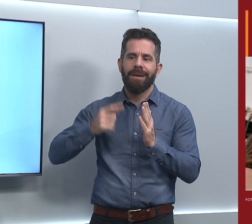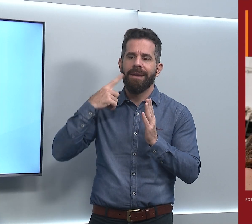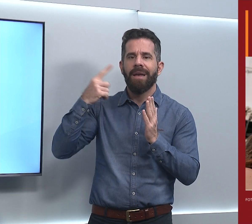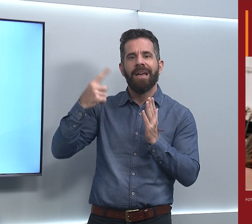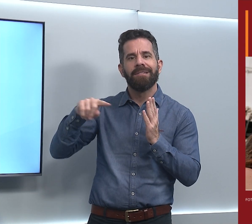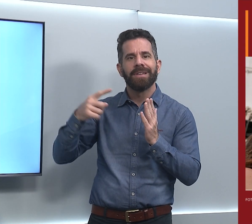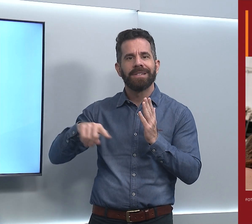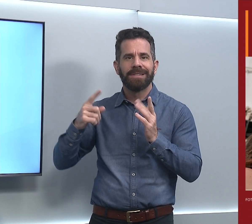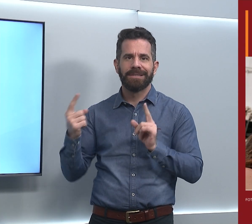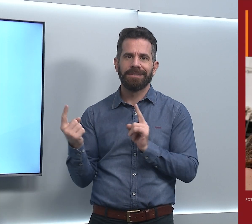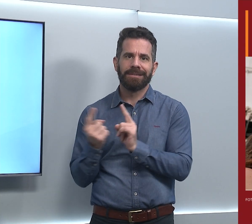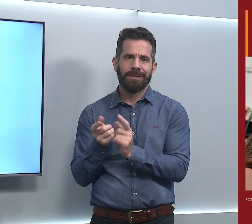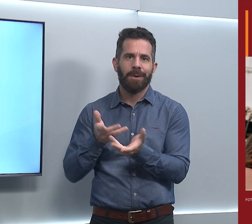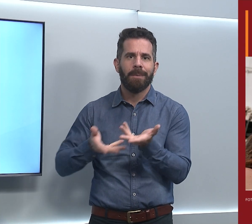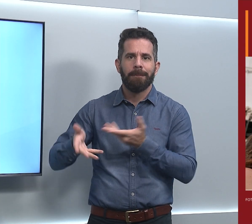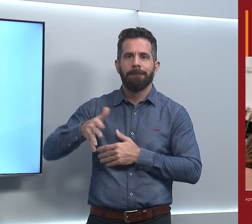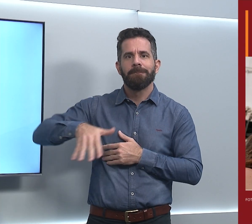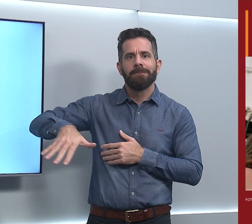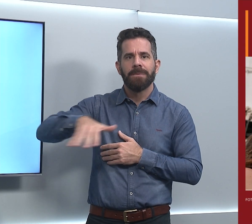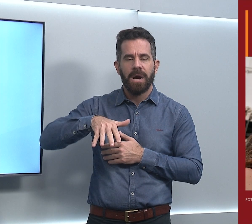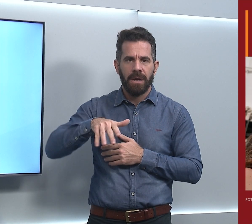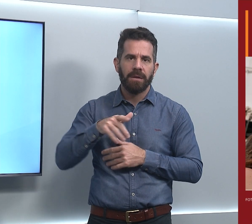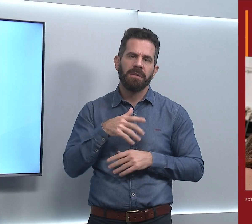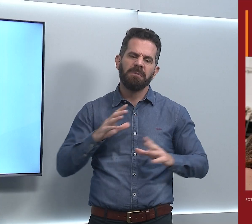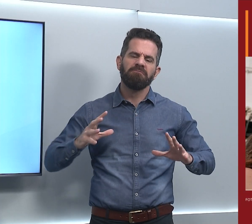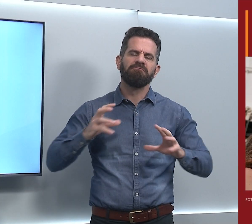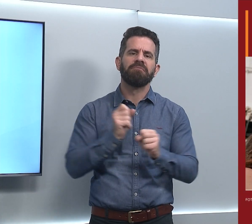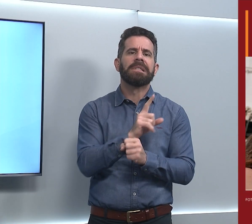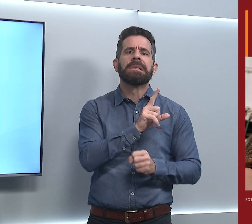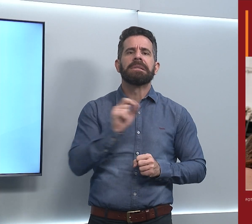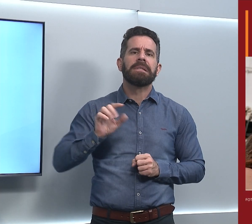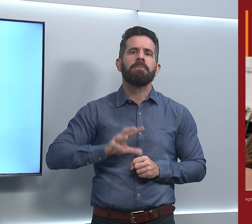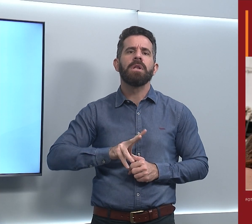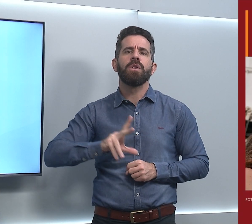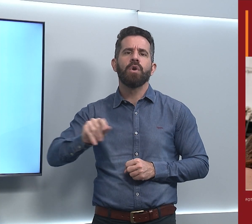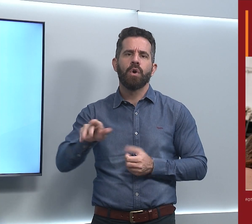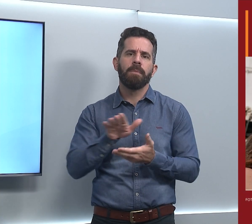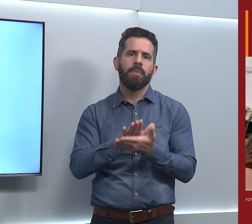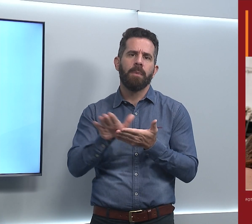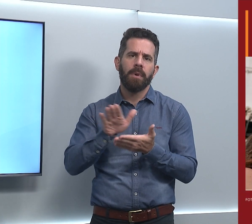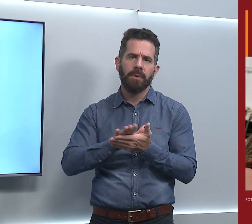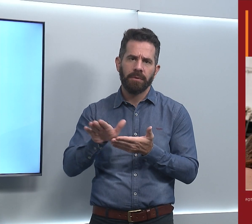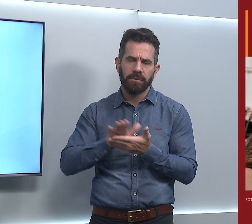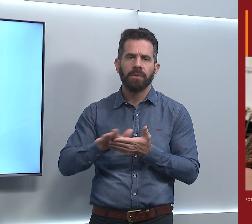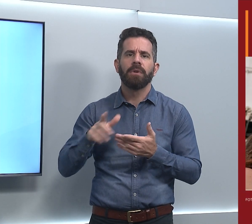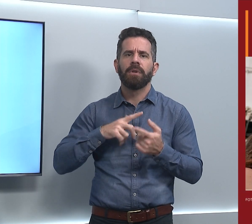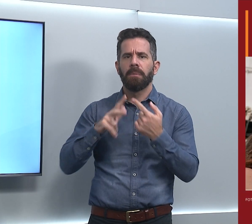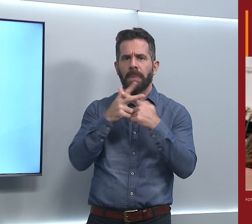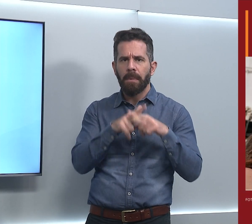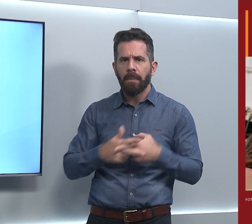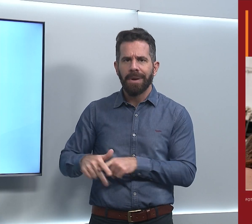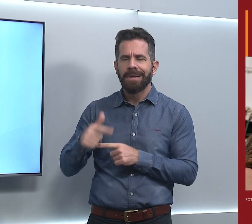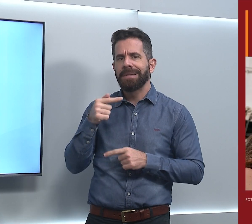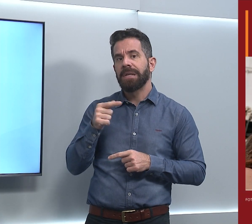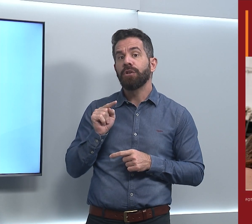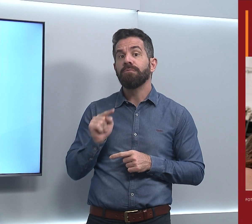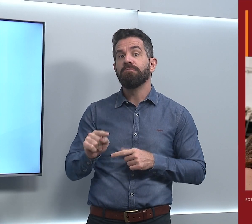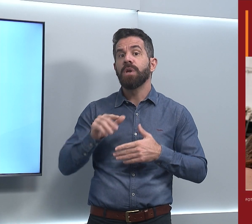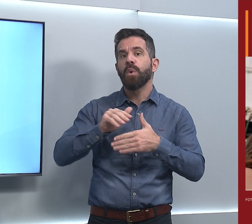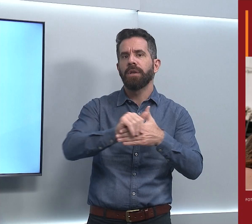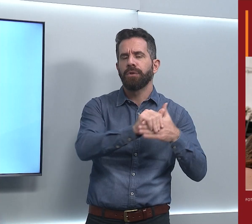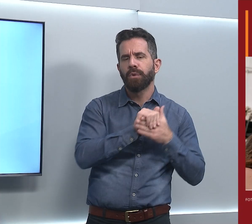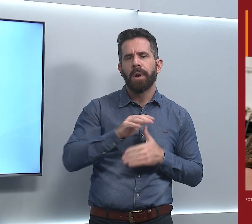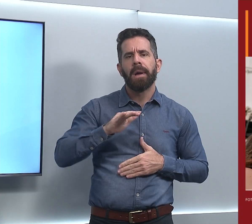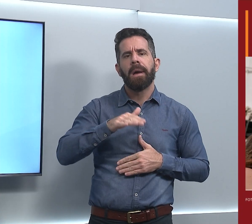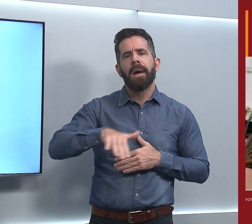mundo. Ela inclui mais de 100 milhões de publicações editadas por cerca de 7 mil editoras, nas áreas